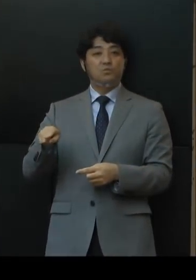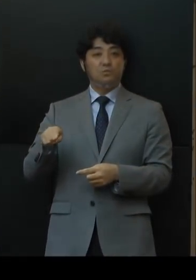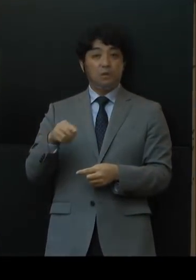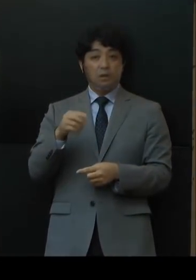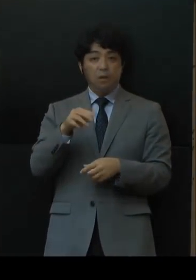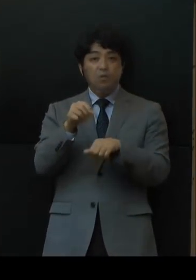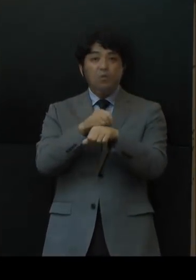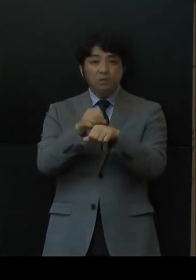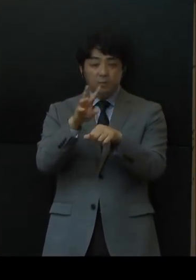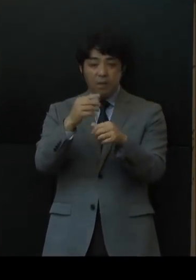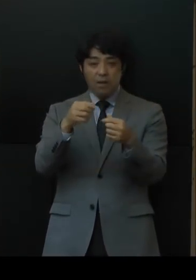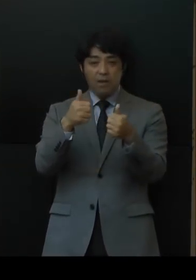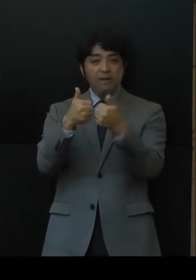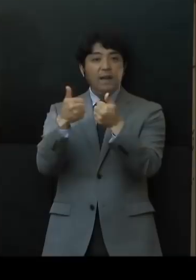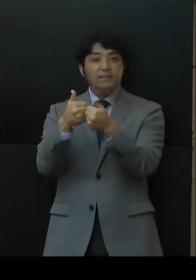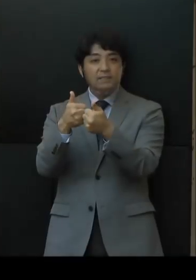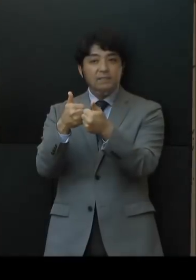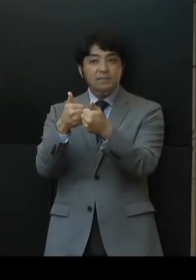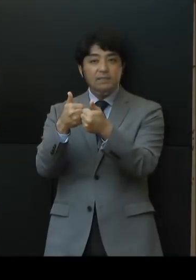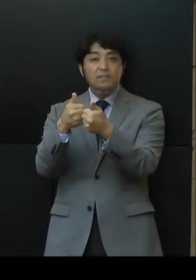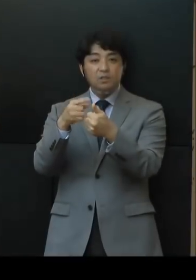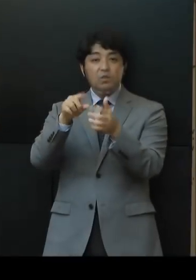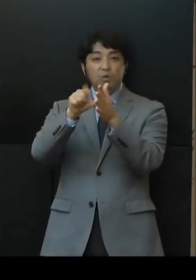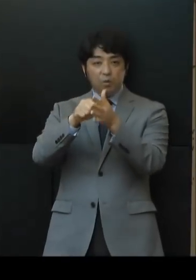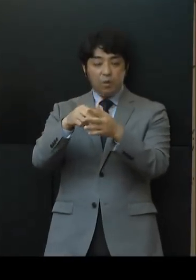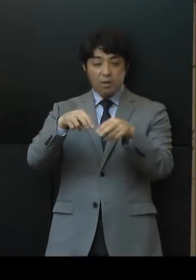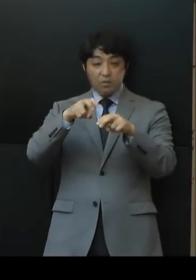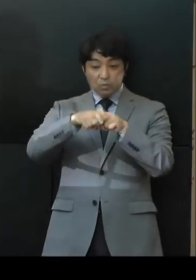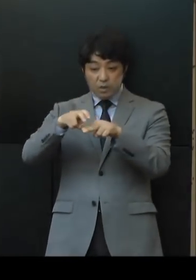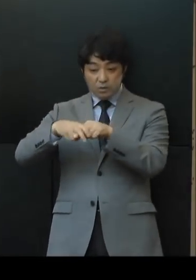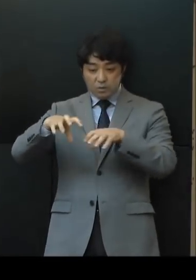などにおいてはそのような席の配置に、